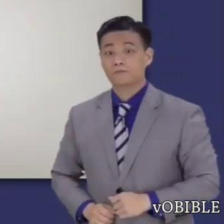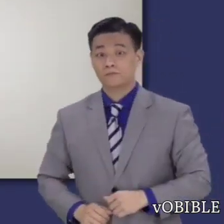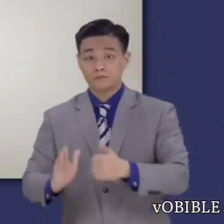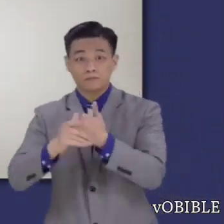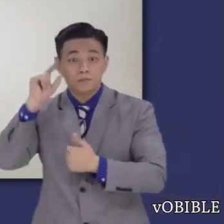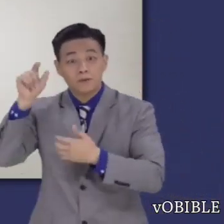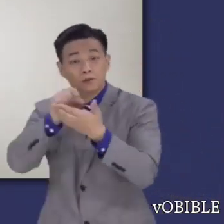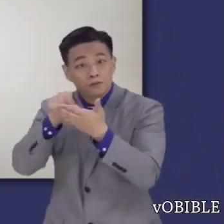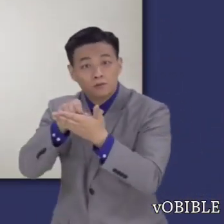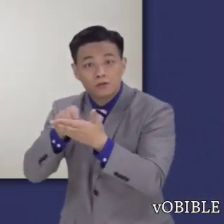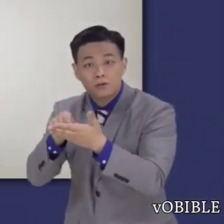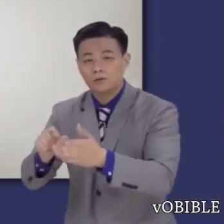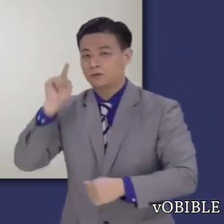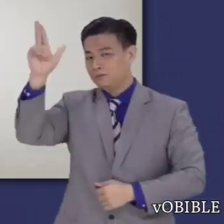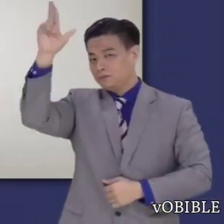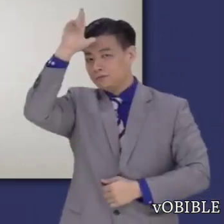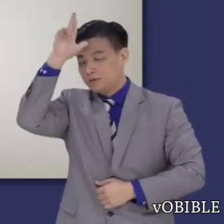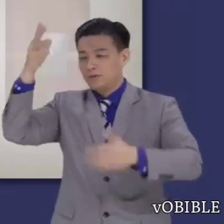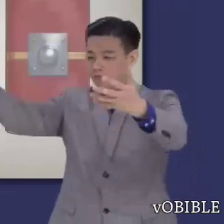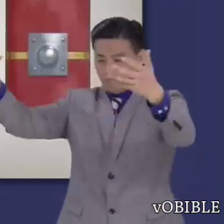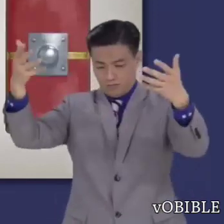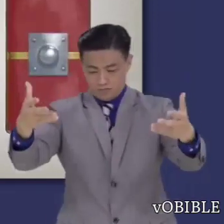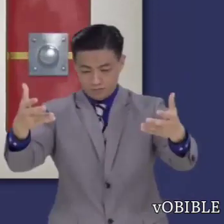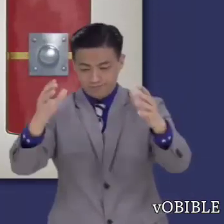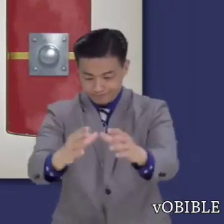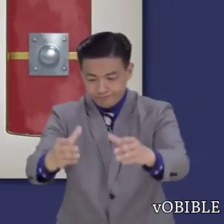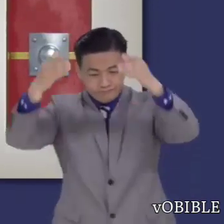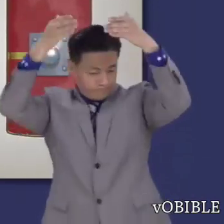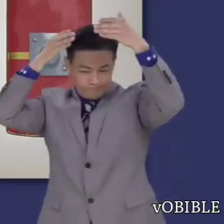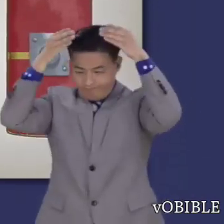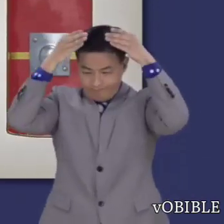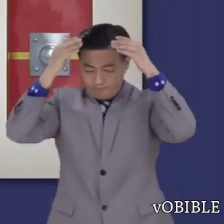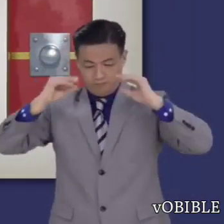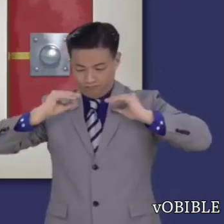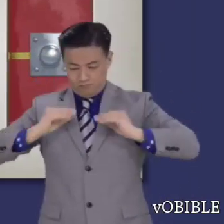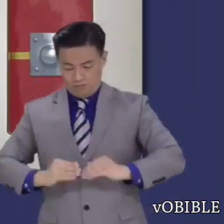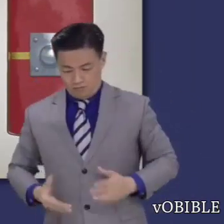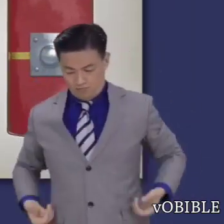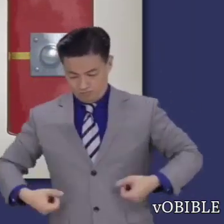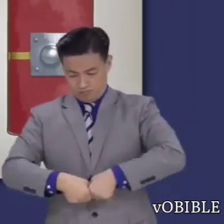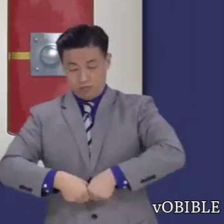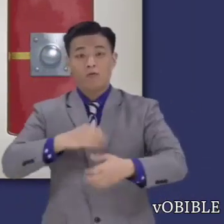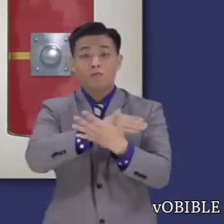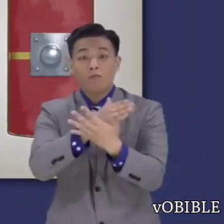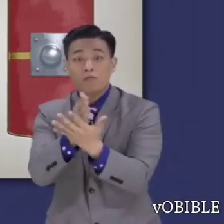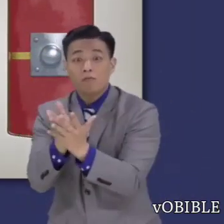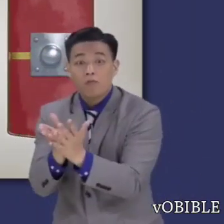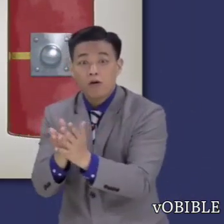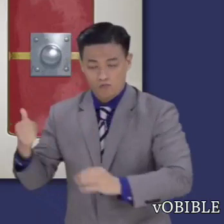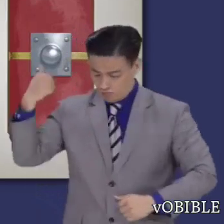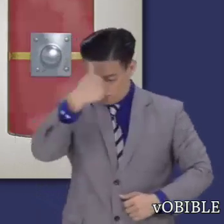第六章，保罗用比喻勉励以弗所的基督徒穿起上帝所赐的全副盔甲，